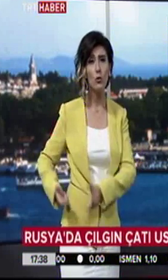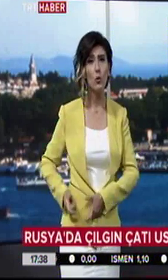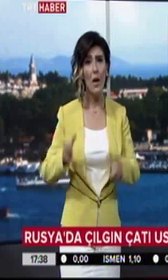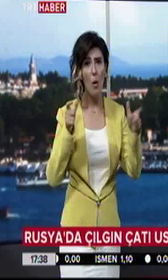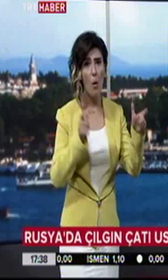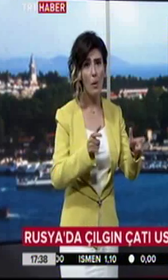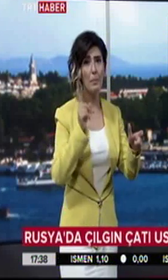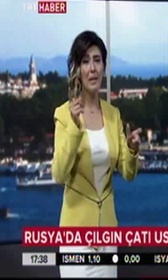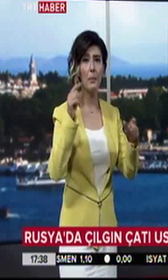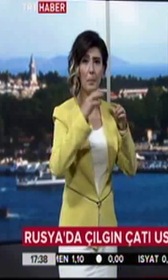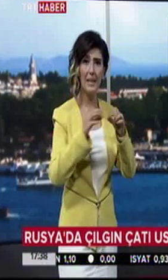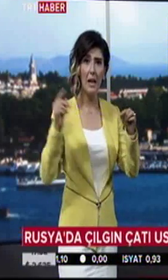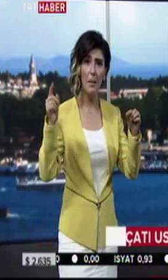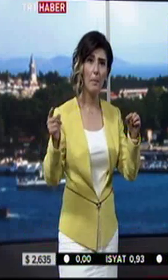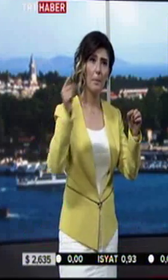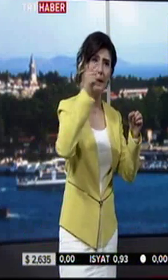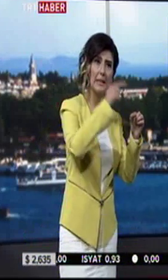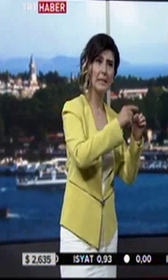alarak bir binadan başka binaya geçmişti.